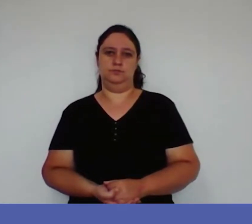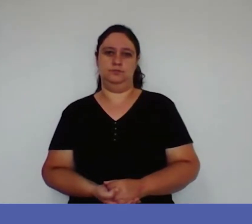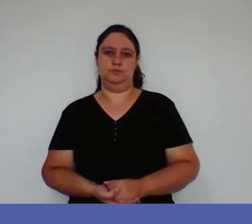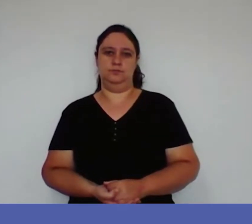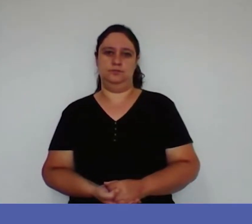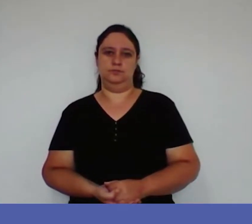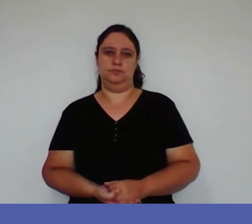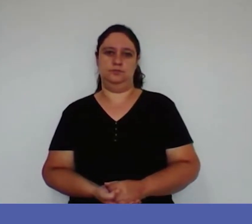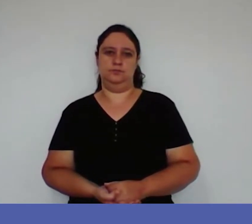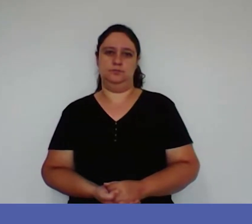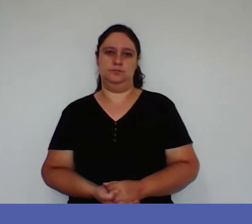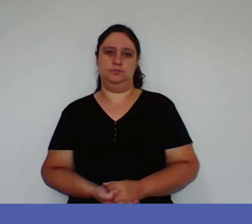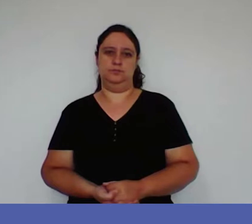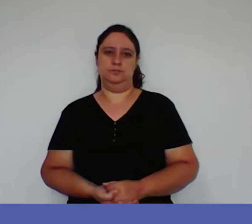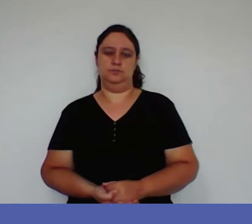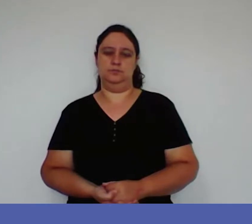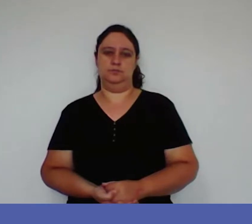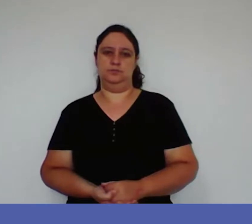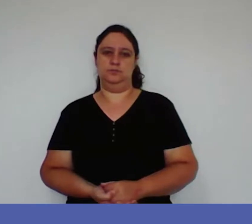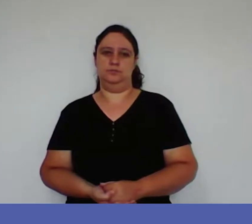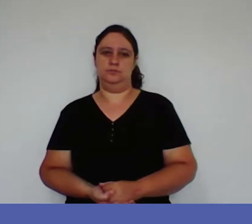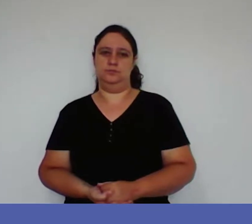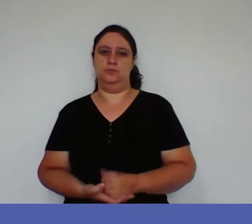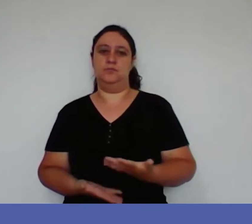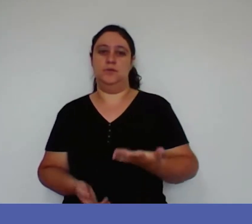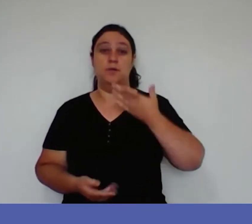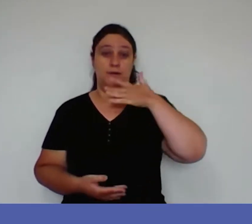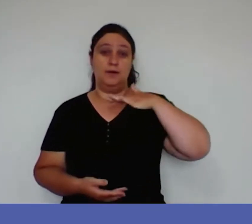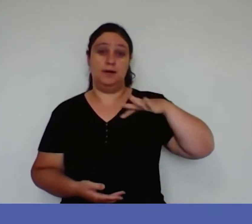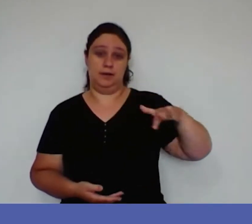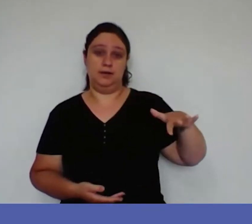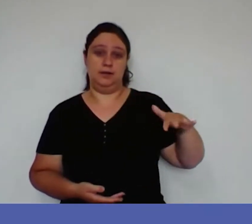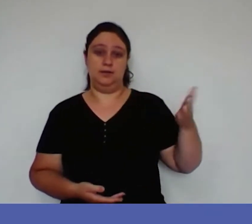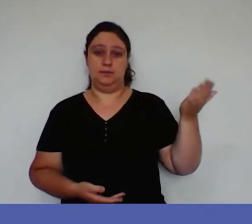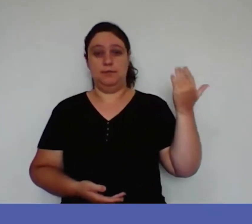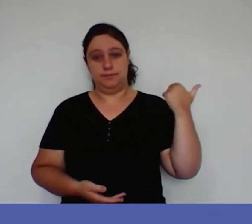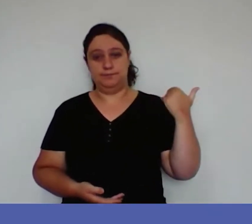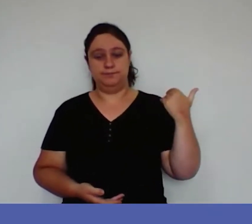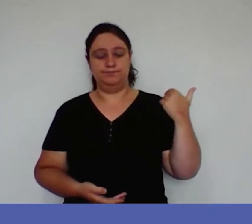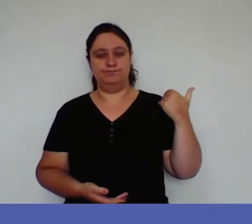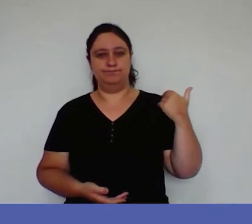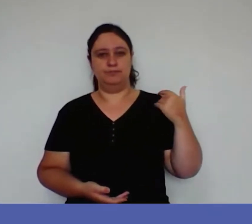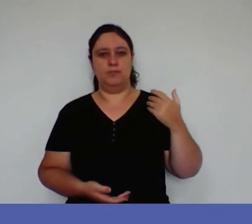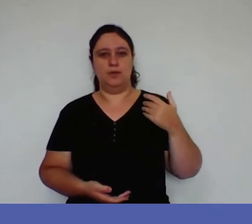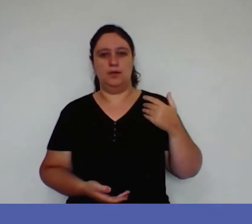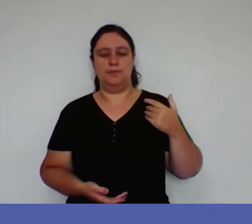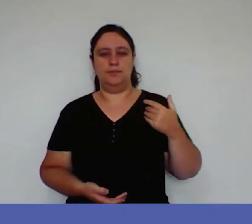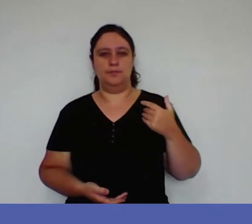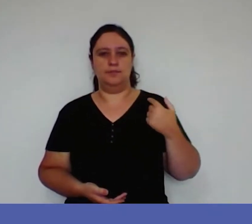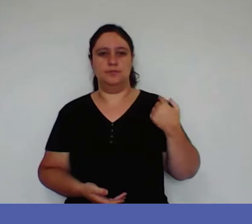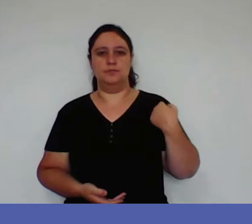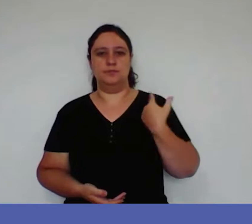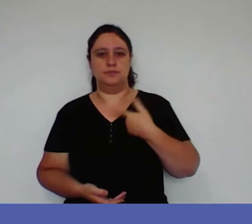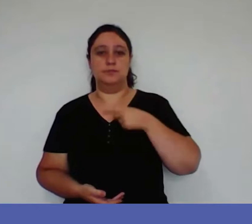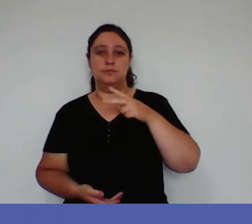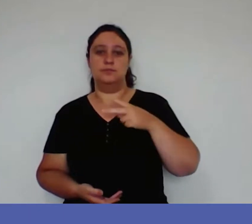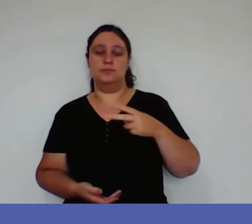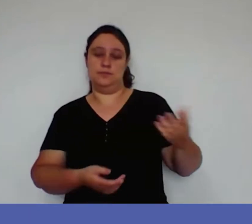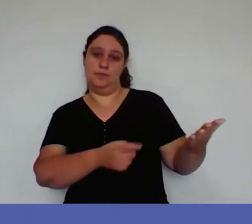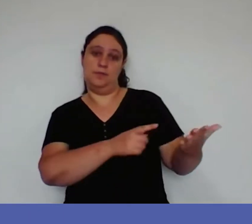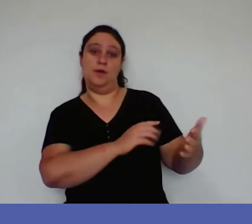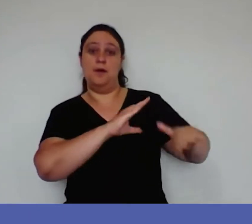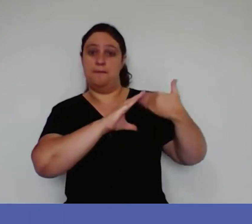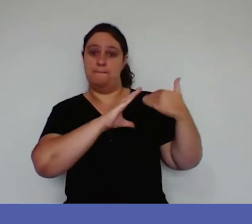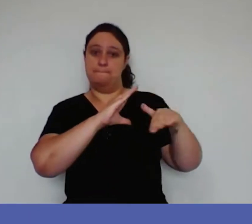Uma criança, recentemente nós recebemos um testemunho de uma criança de 10 anos. Algum